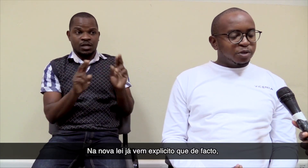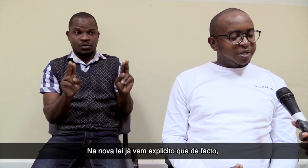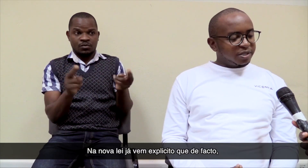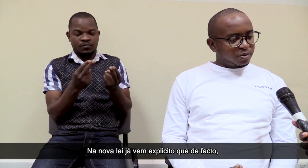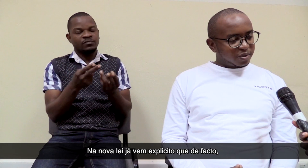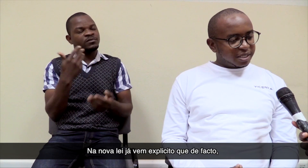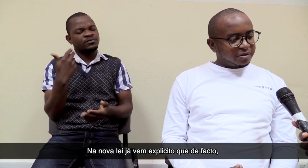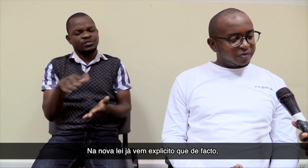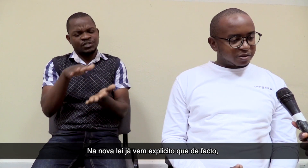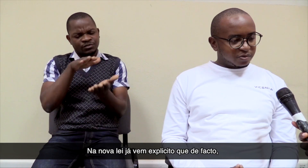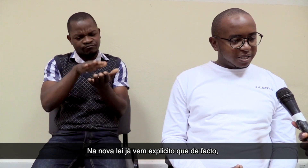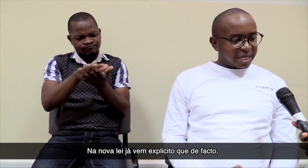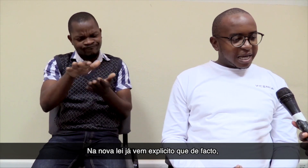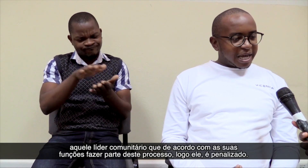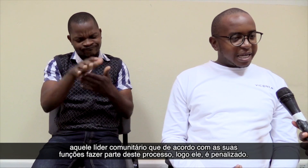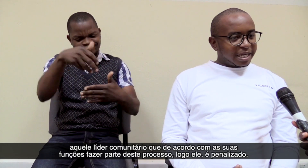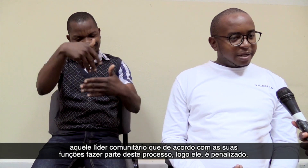legais.